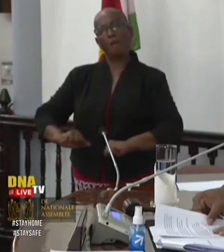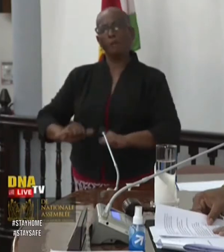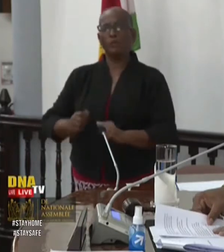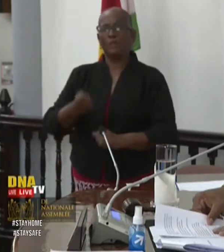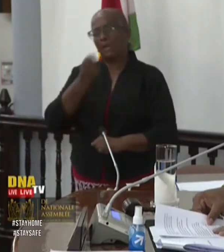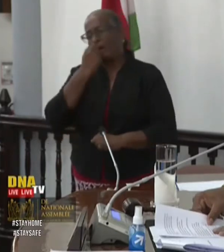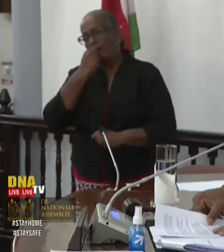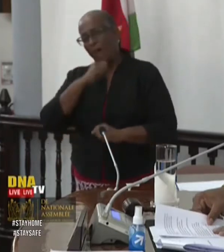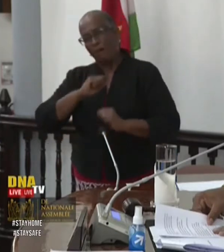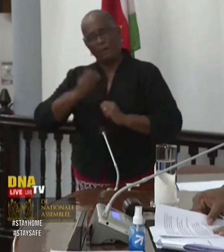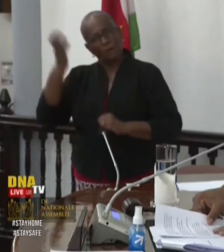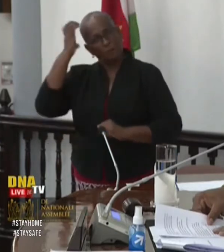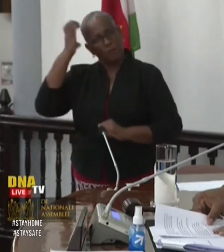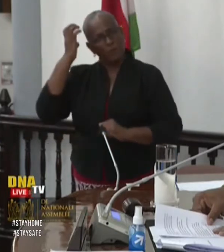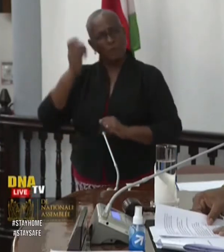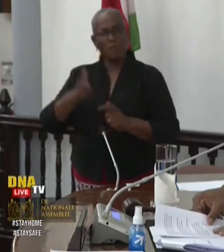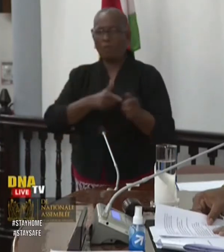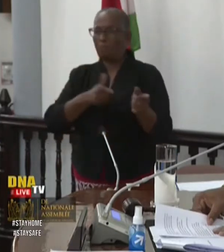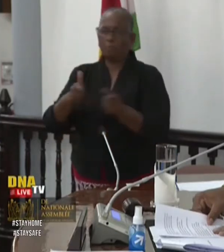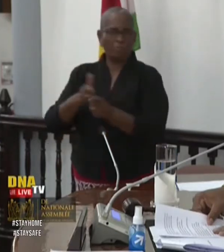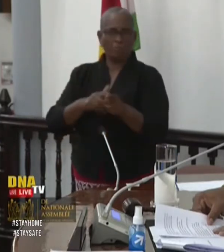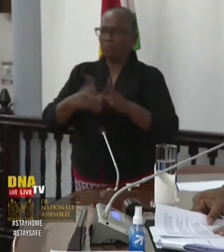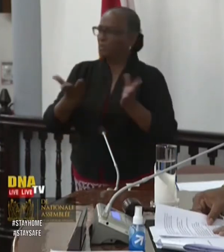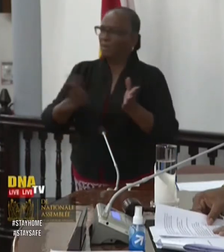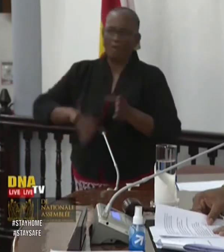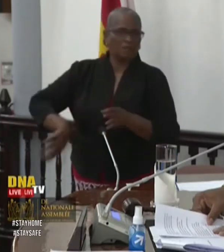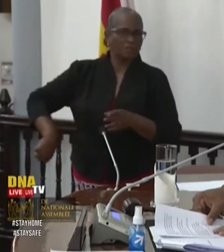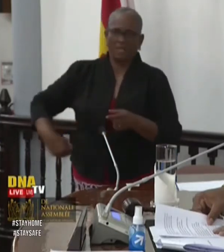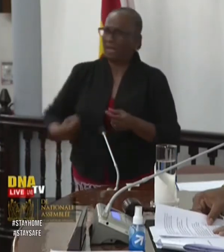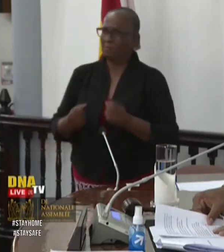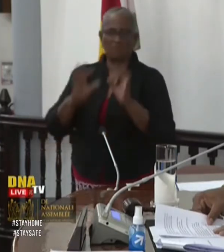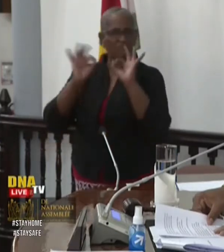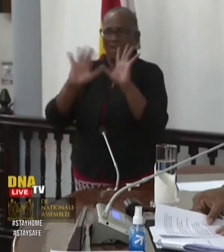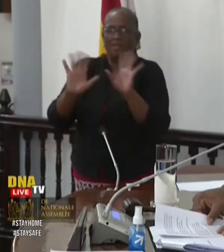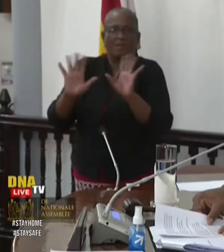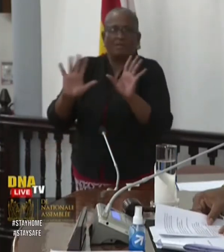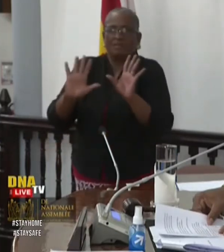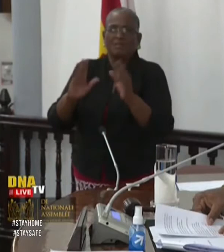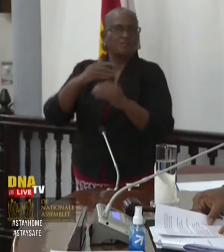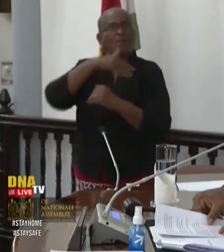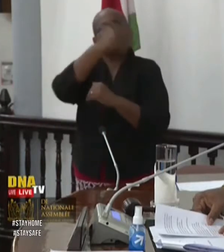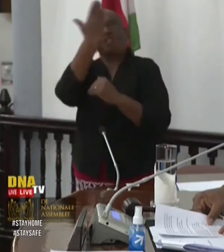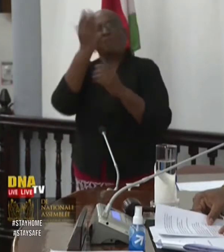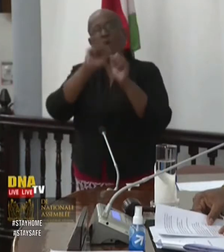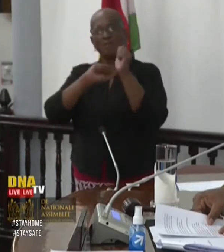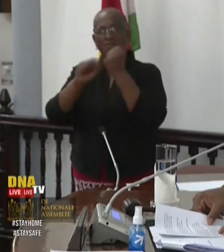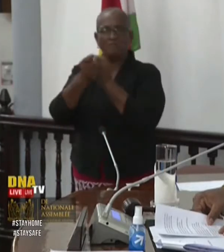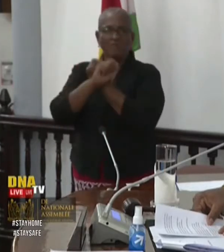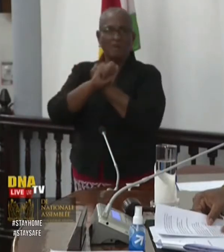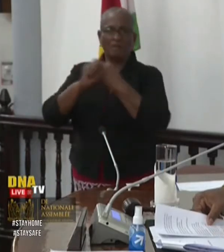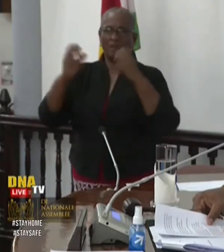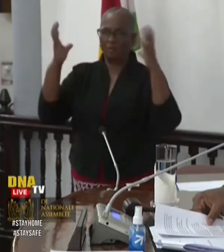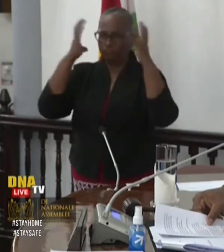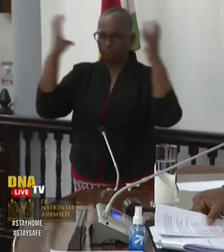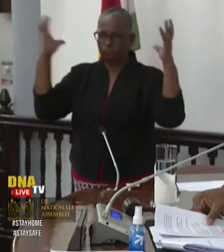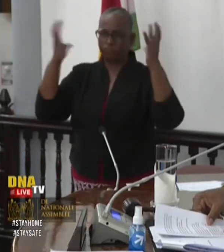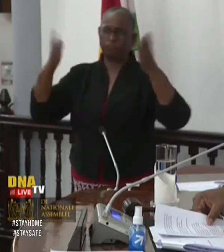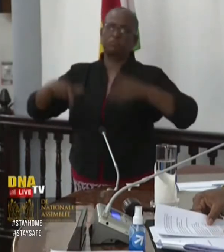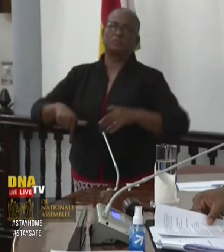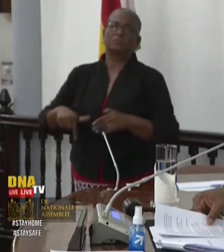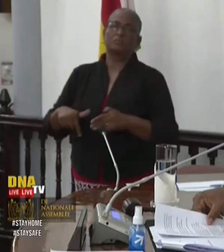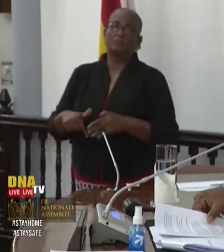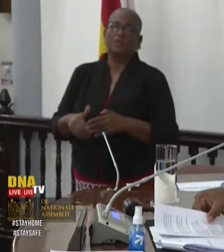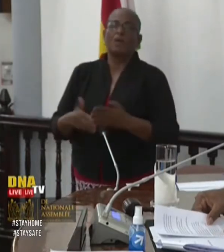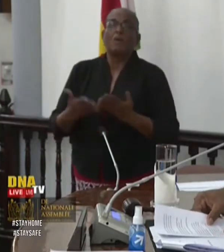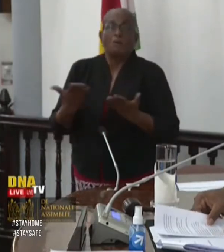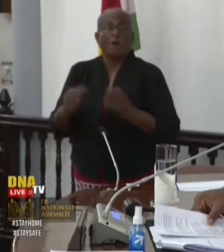honger, gewapende conflicten, terrorisme, onveiligheid, klimaatsverandering en pandemieën.